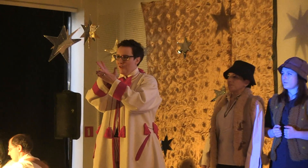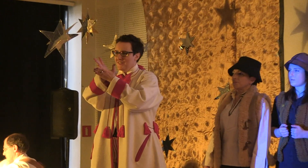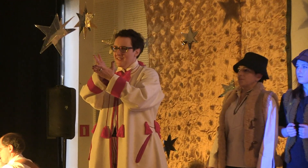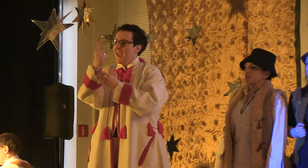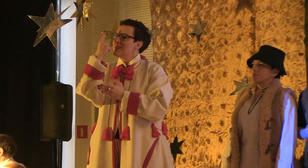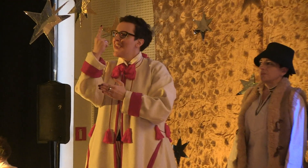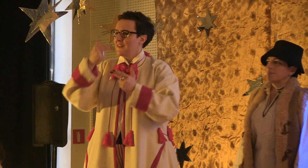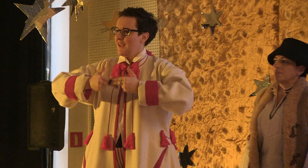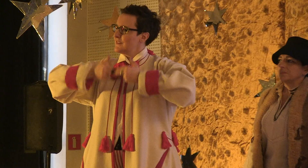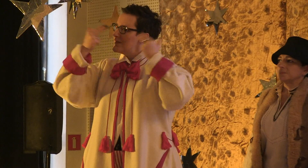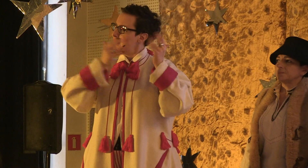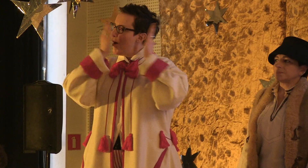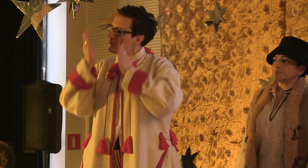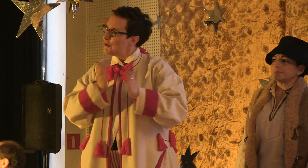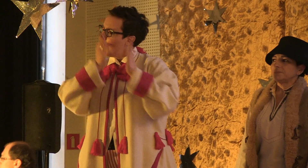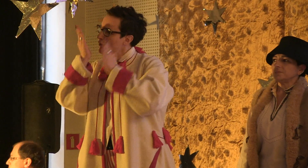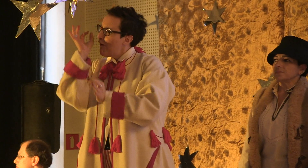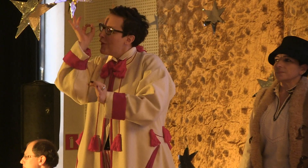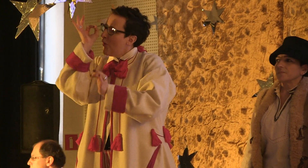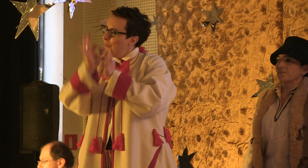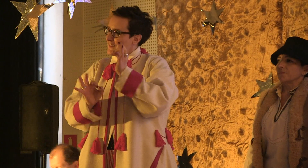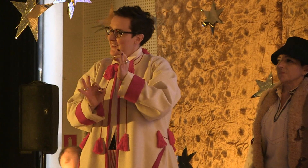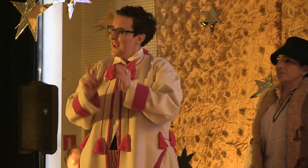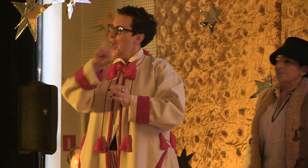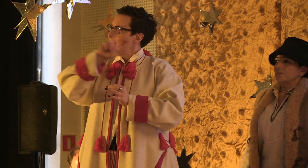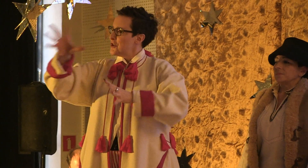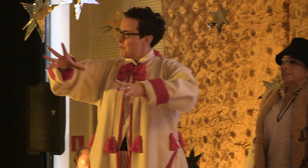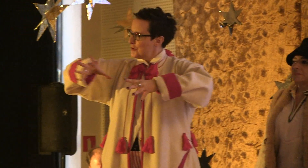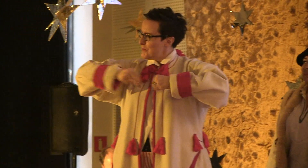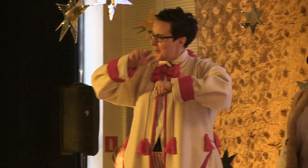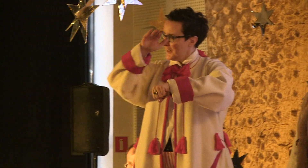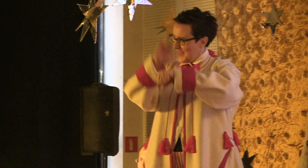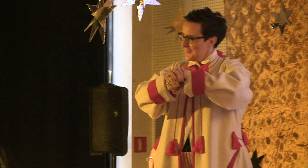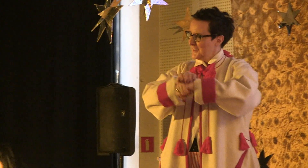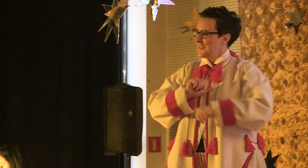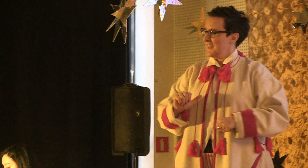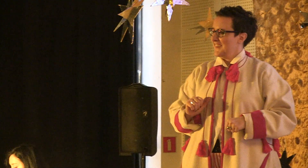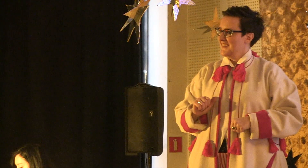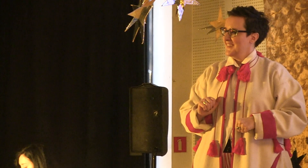ten jeden dzień się przygotować. Czy nas przyjmiecie?